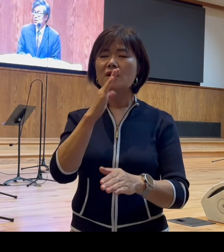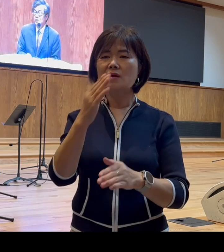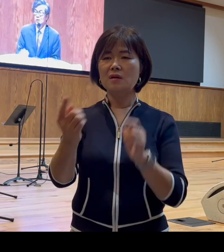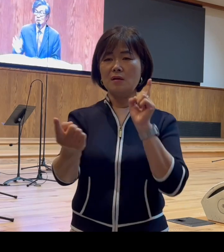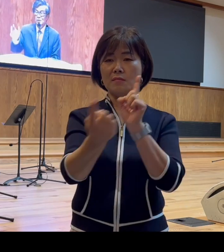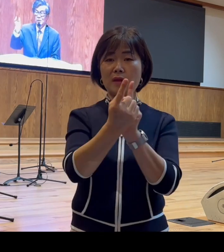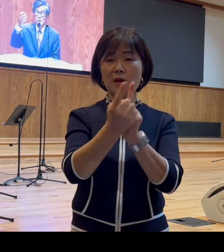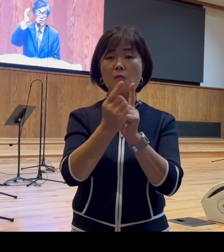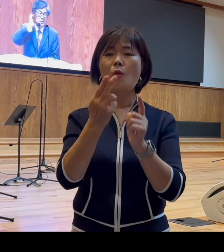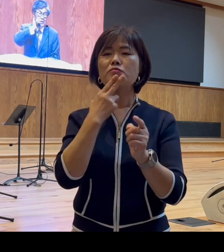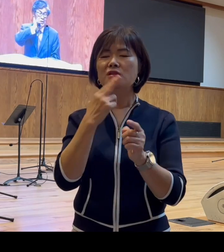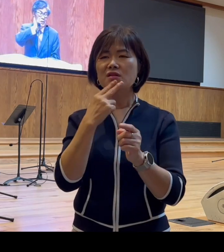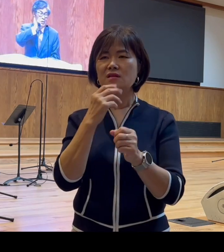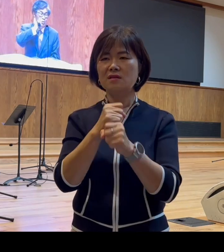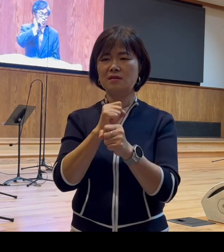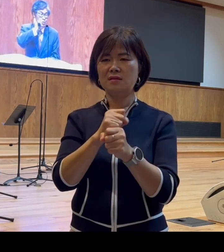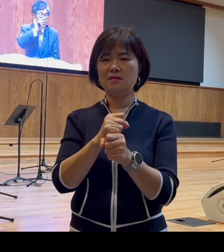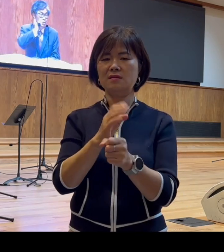아니거든요.